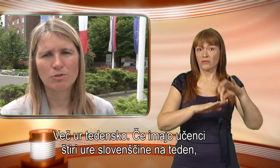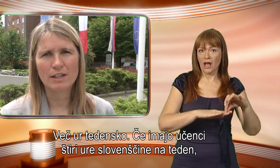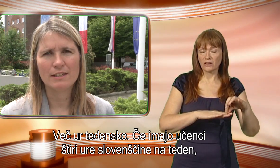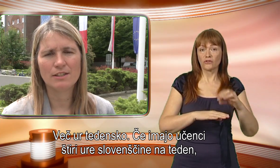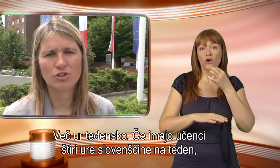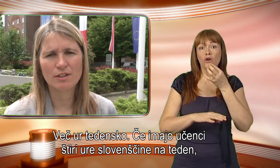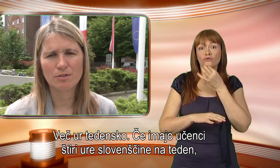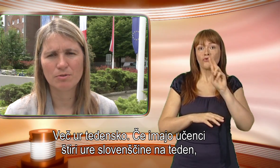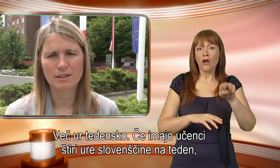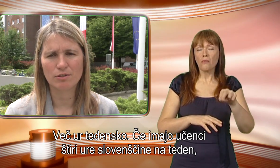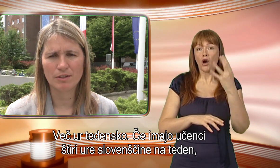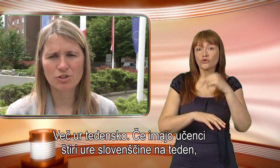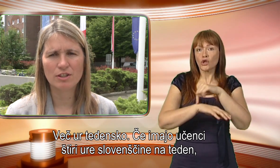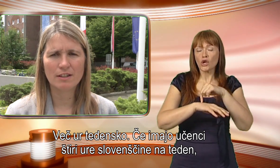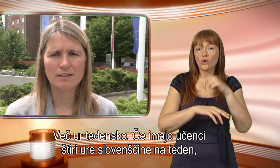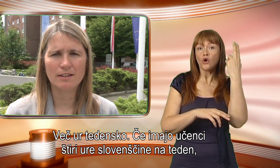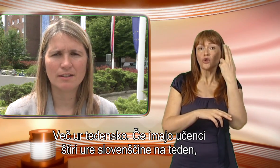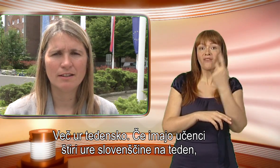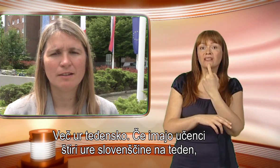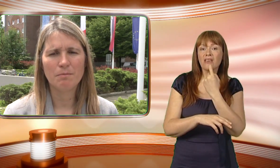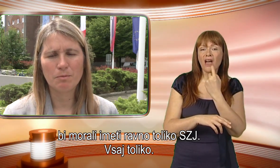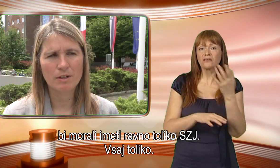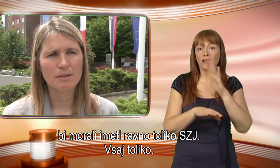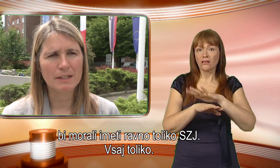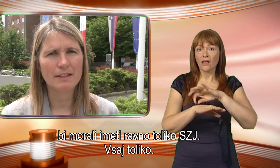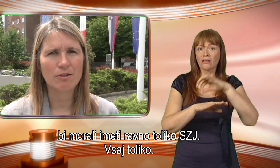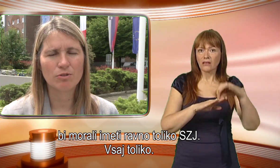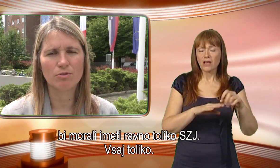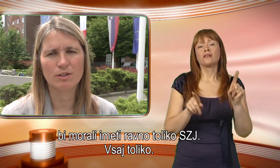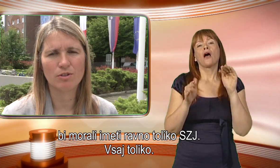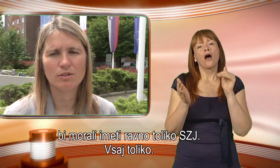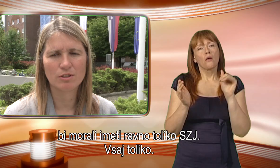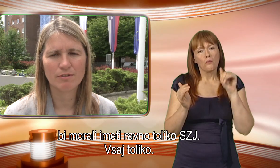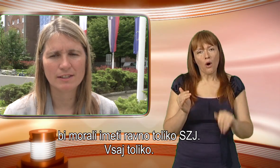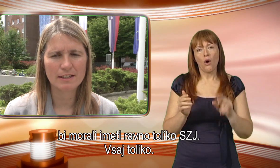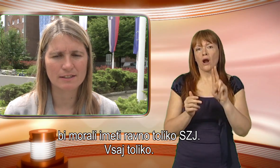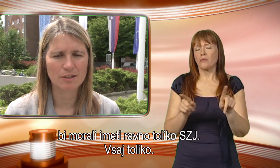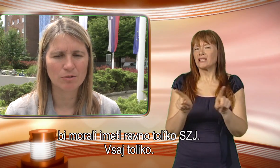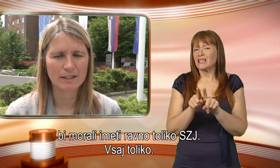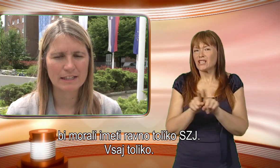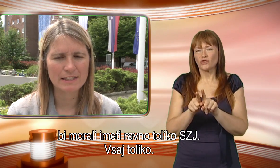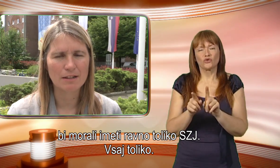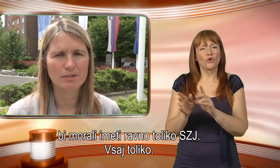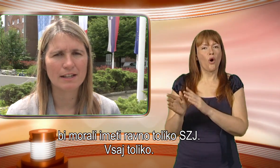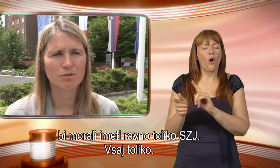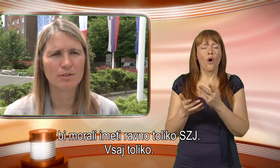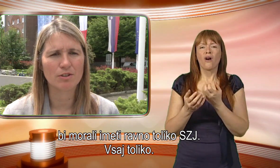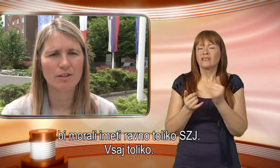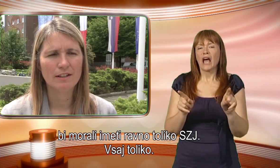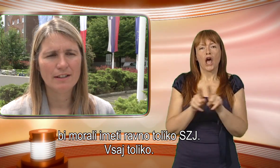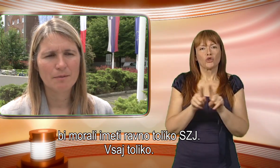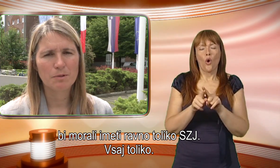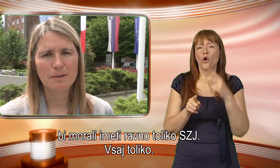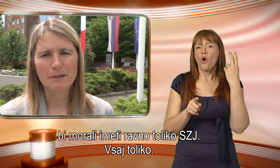imajo učenci 4 ure slovenščine na teden, bi morali imeti ravno toliko slovenskega znakovnega jezika, vsaj